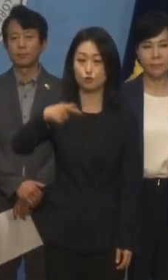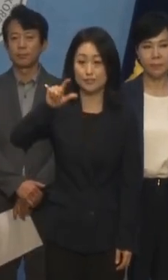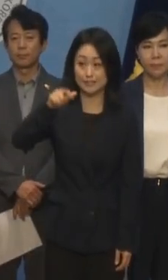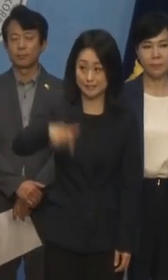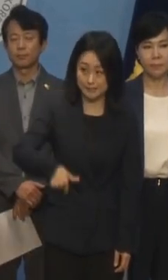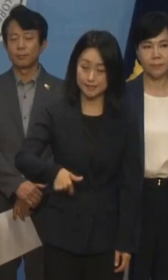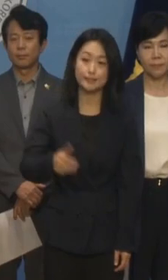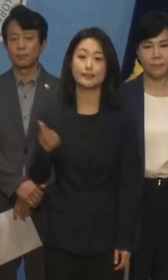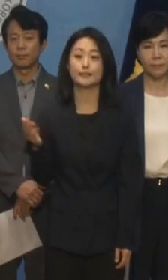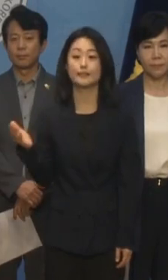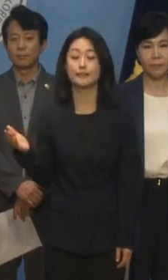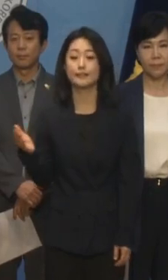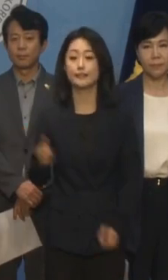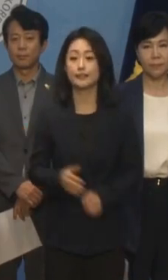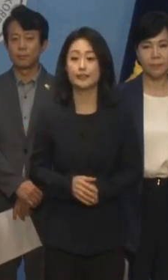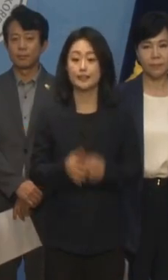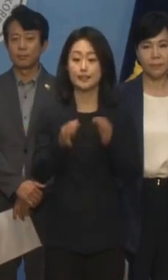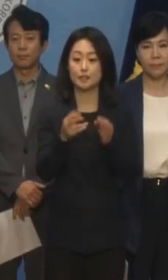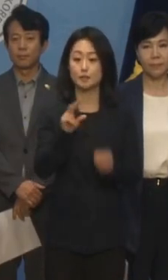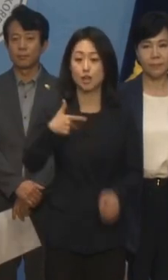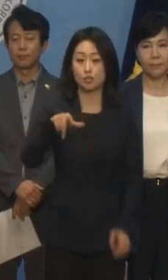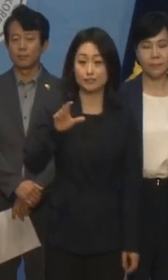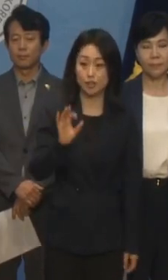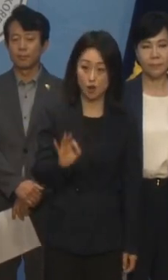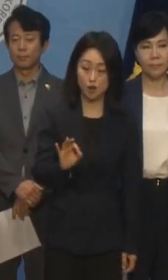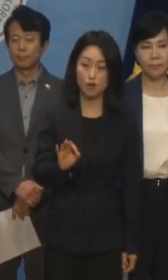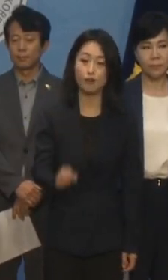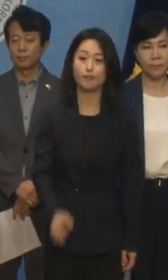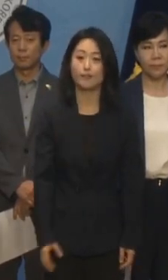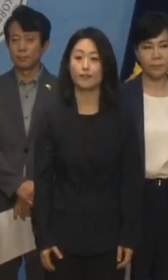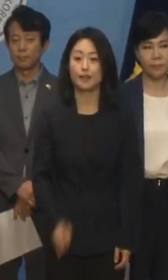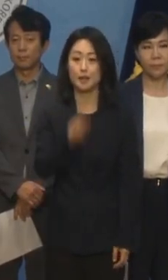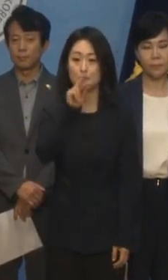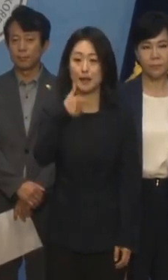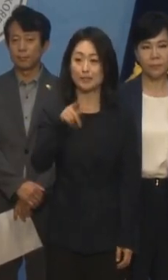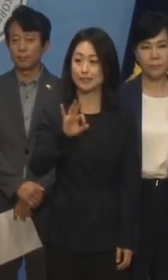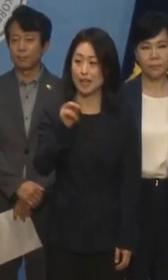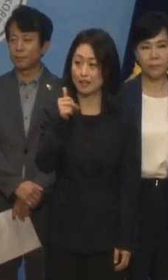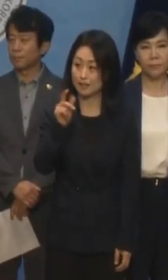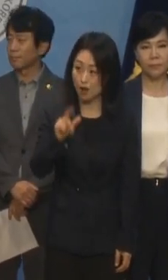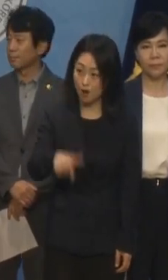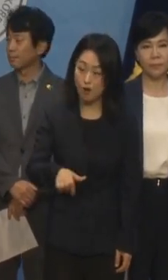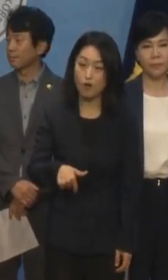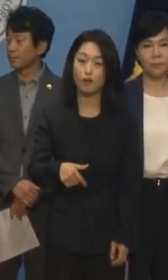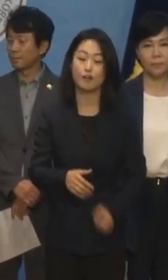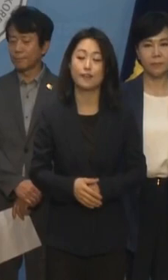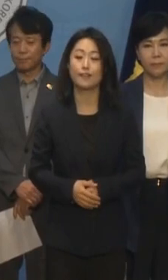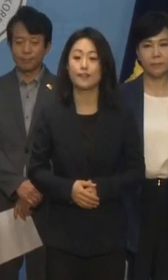오셨습니다. 김현정 위원님 오셨습니다. 박상혁 위원님 오셨습니다.